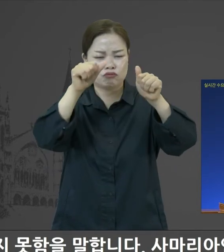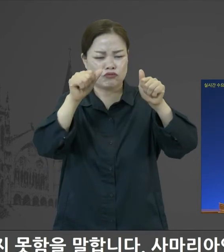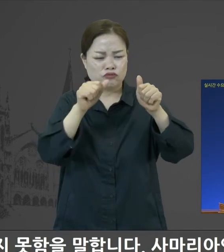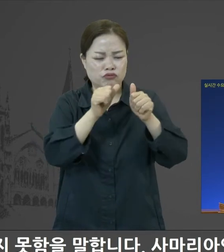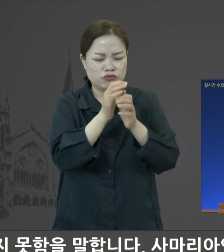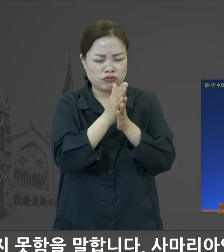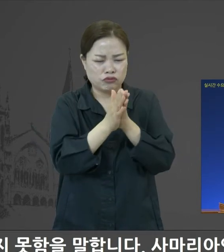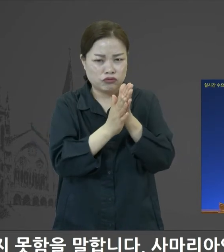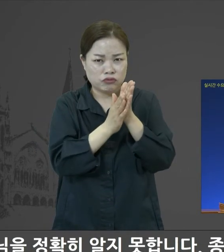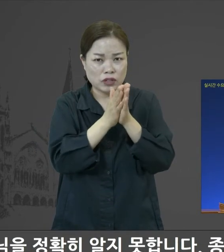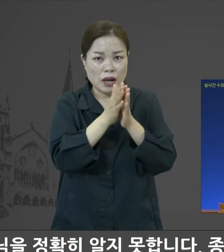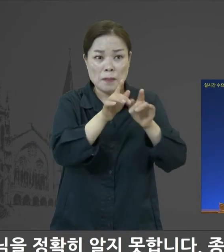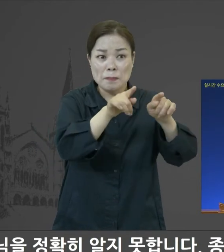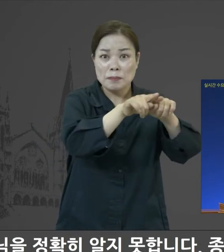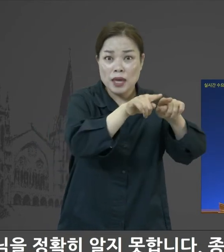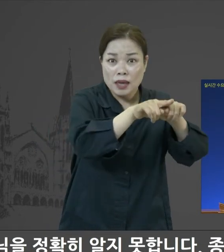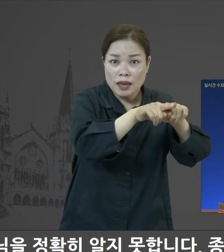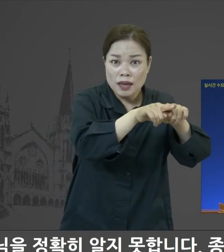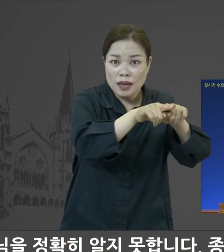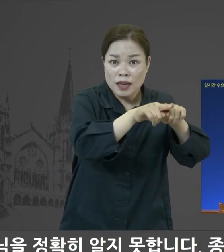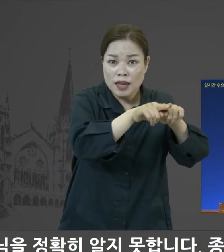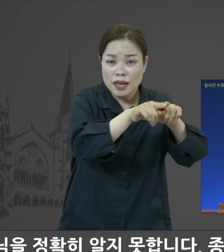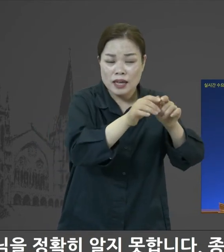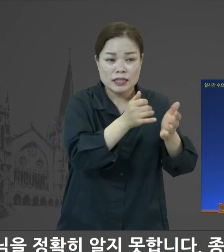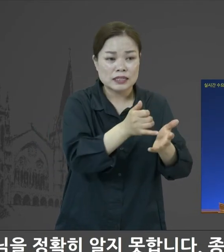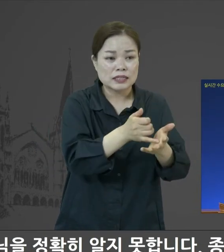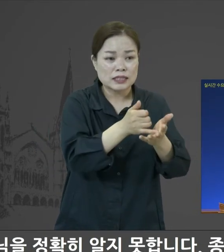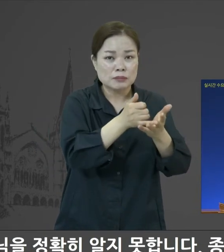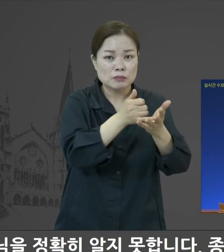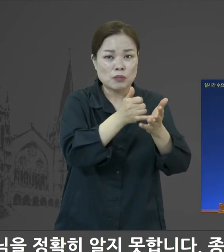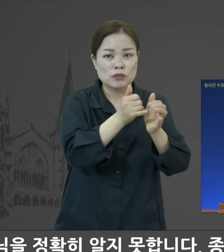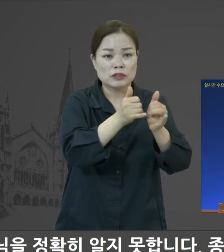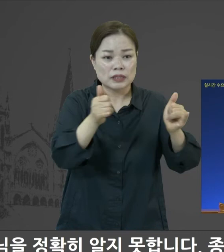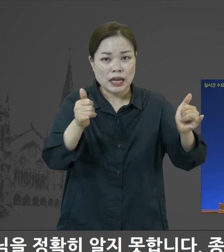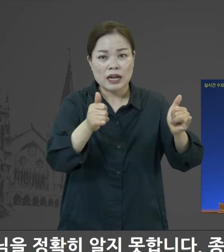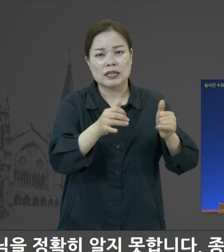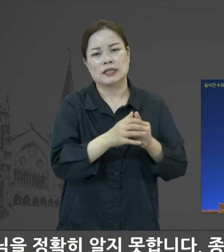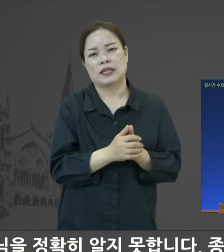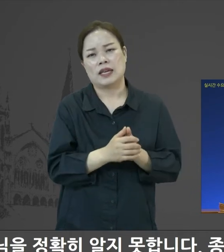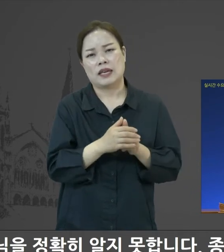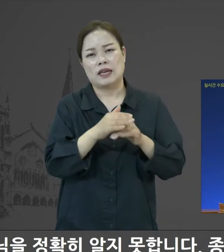있었습니다. 인본주의적 예배의 요소가,